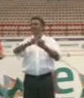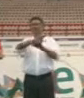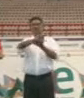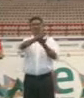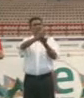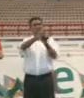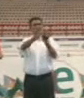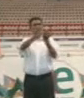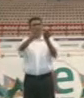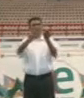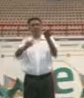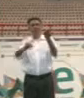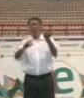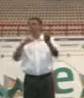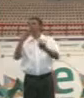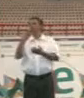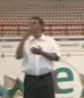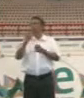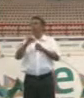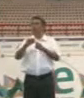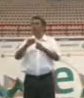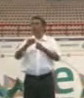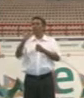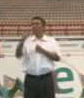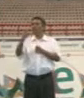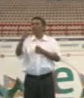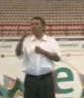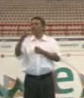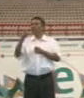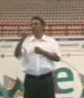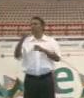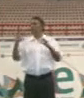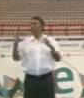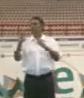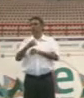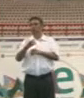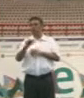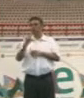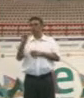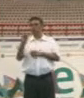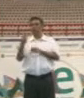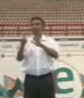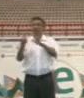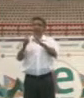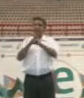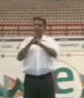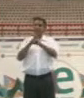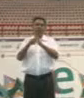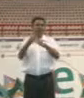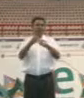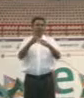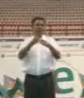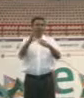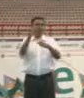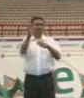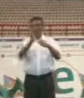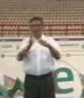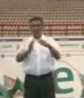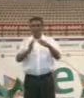de caju. Portugal fazia doce de tacho, de tudo. Isso é típico da culinária